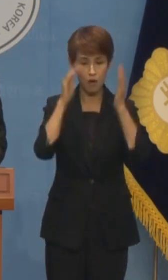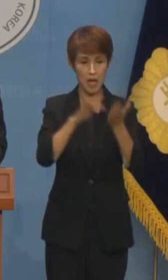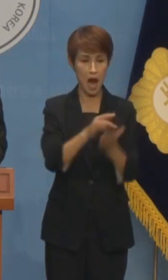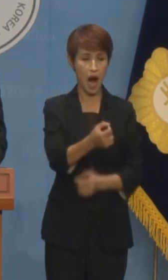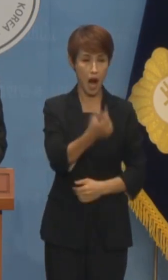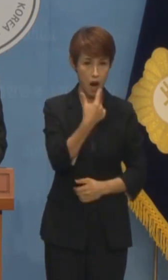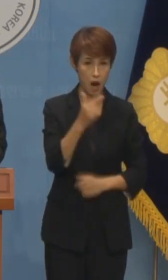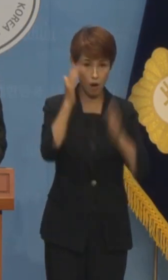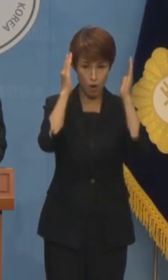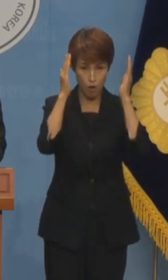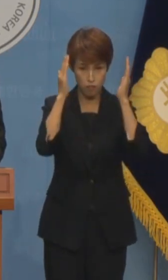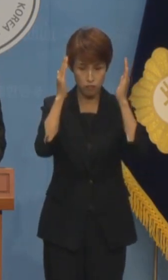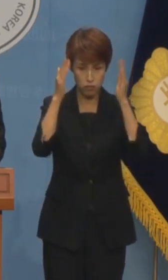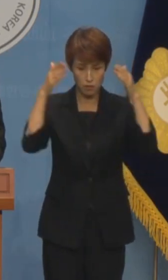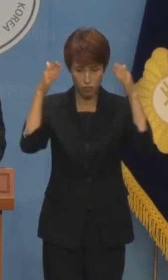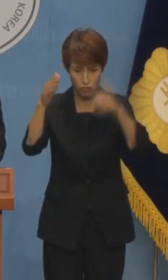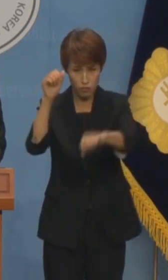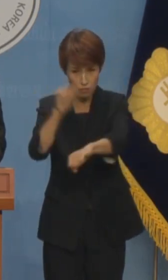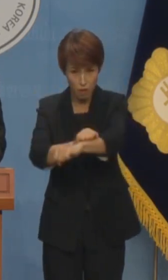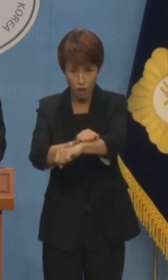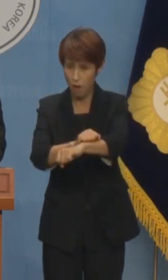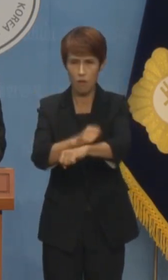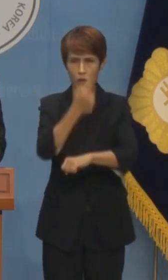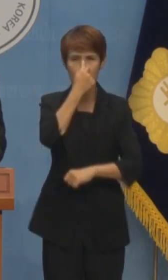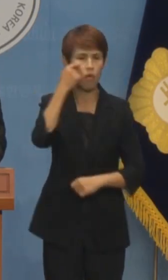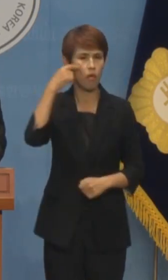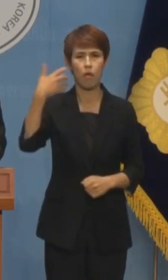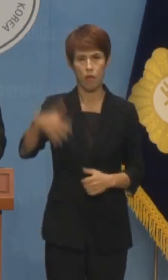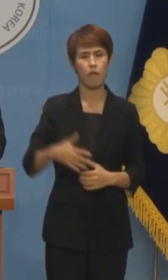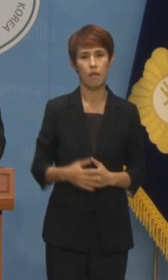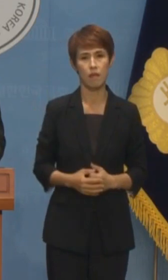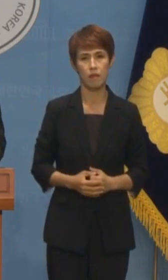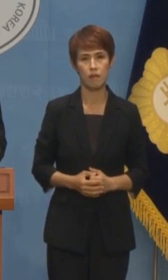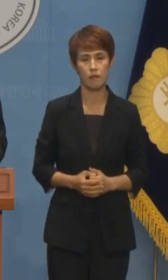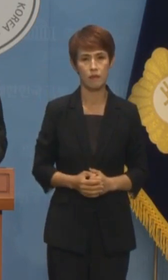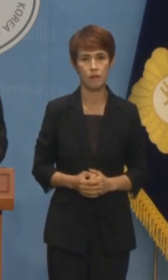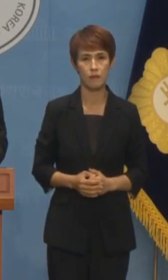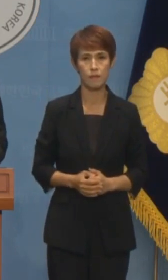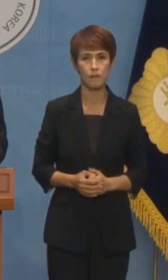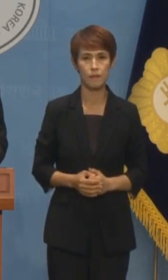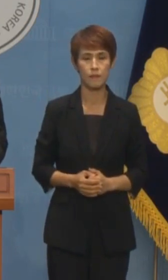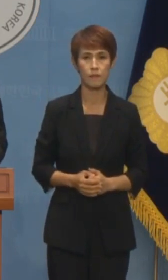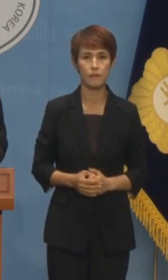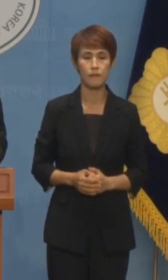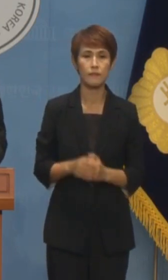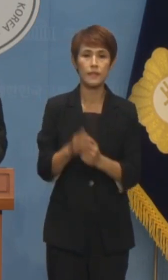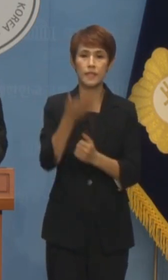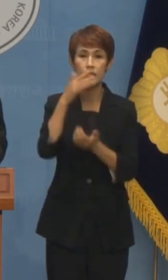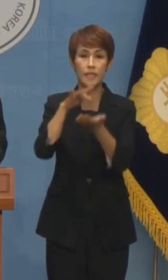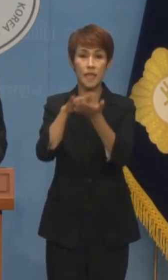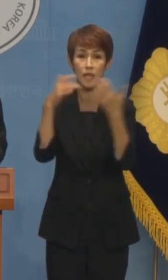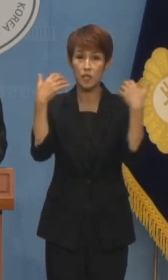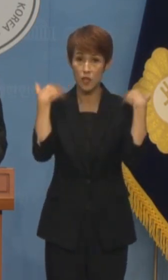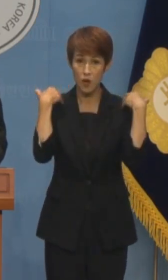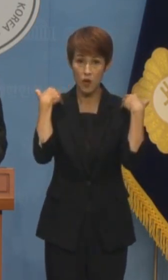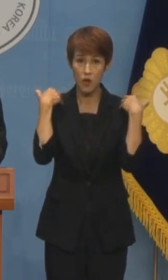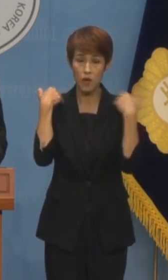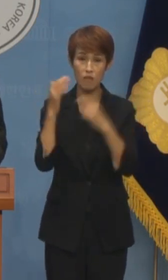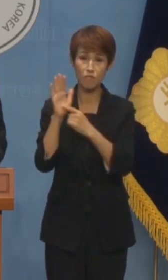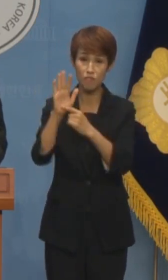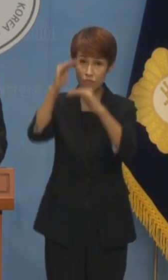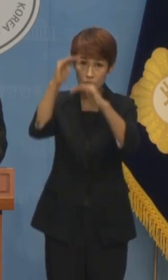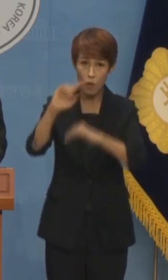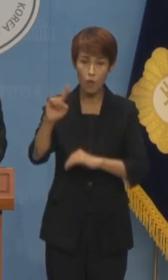아직 검증되지 않았다고 설명합니다. 지난 1월 식품의약안전처는